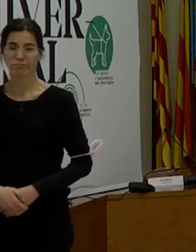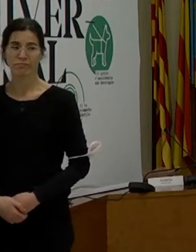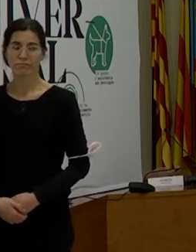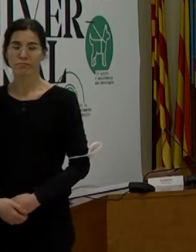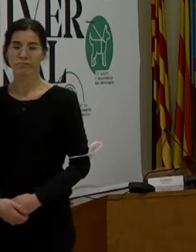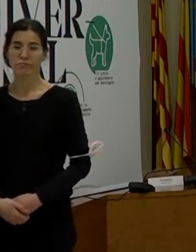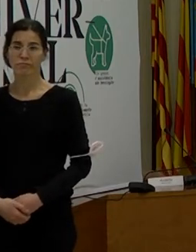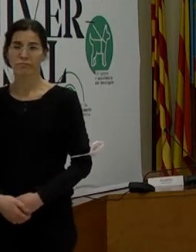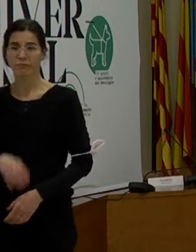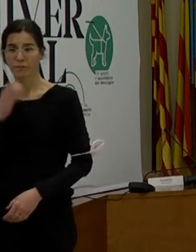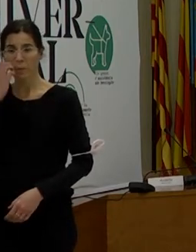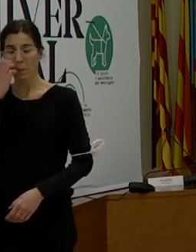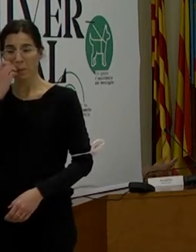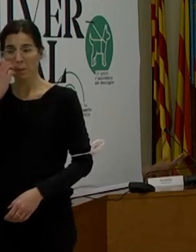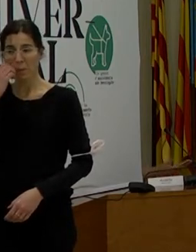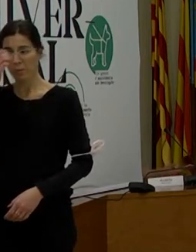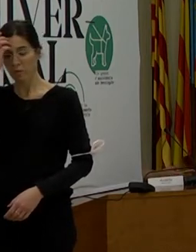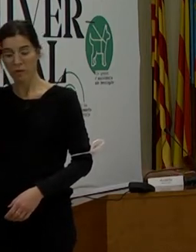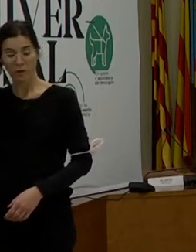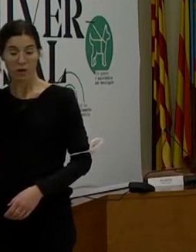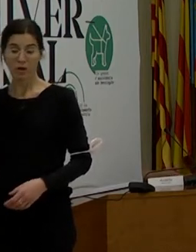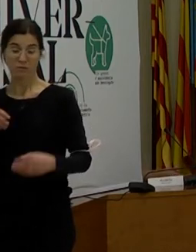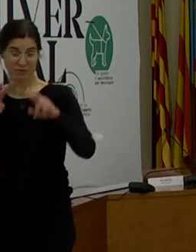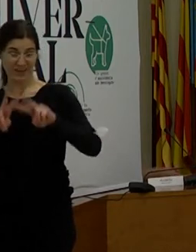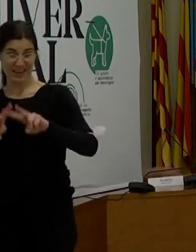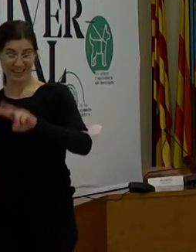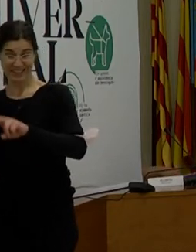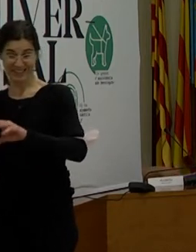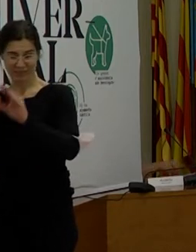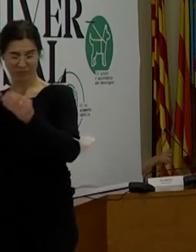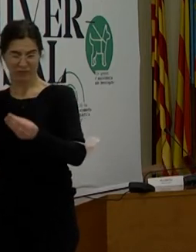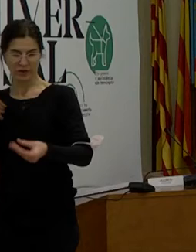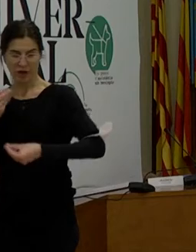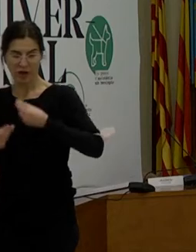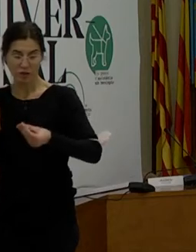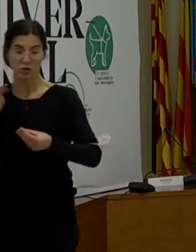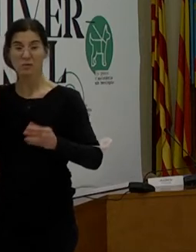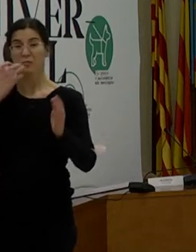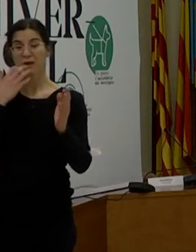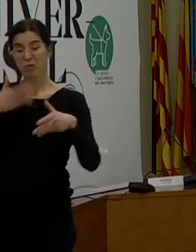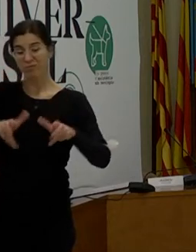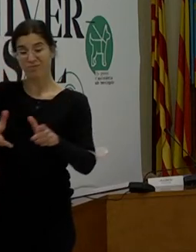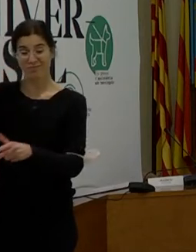I bueno, aquí és una mica els anàlisis que vam fer, bancs que no estaven senyalitzats,